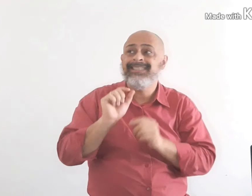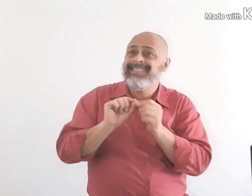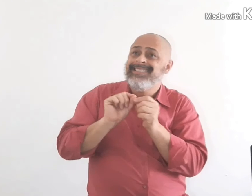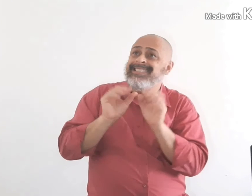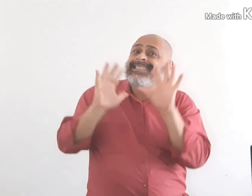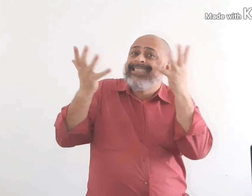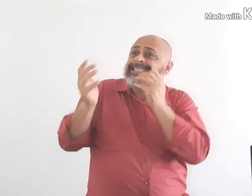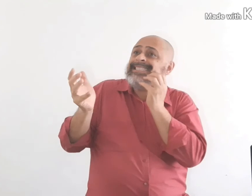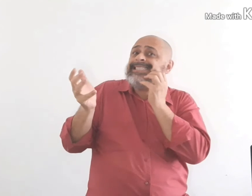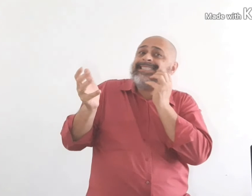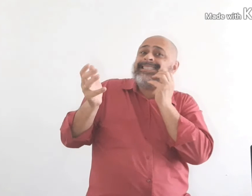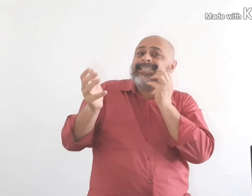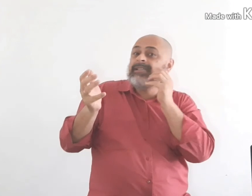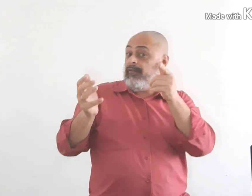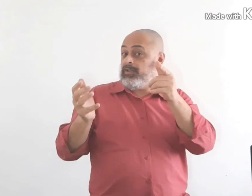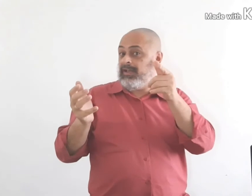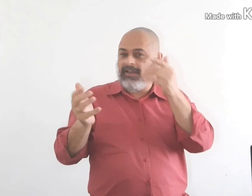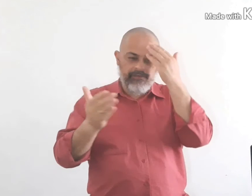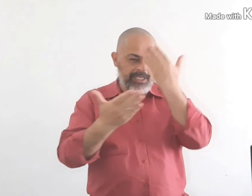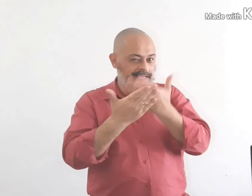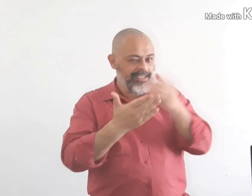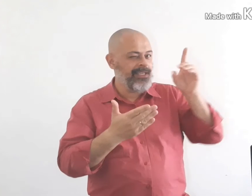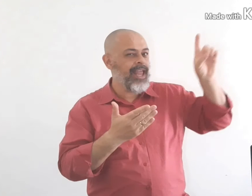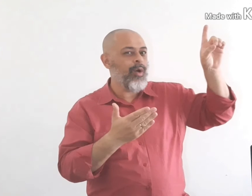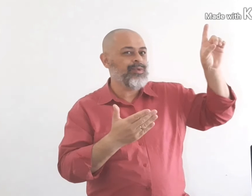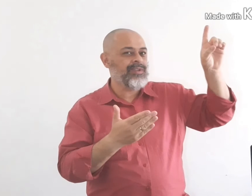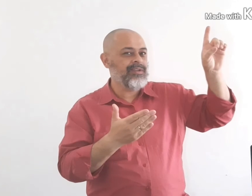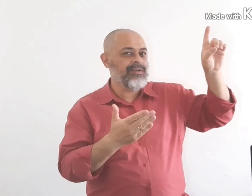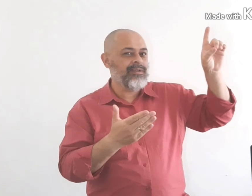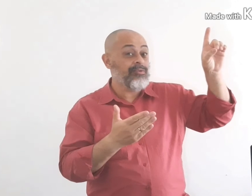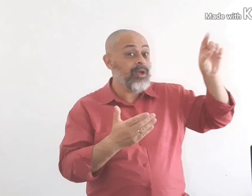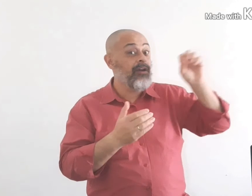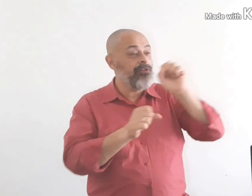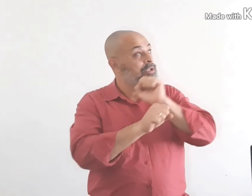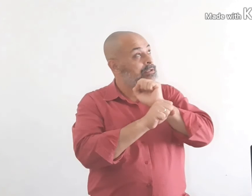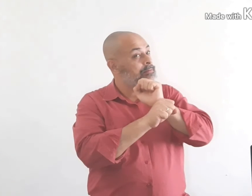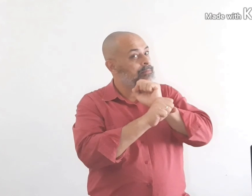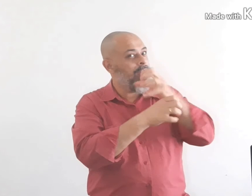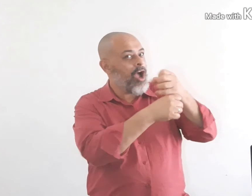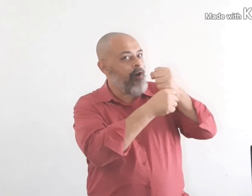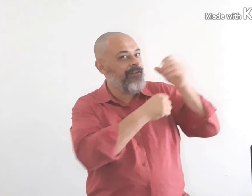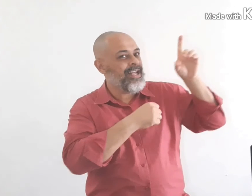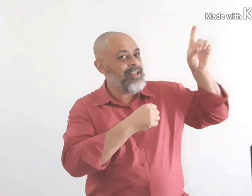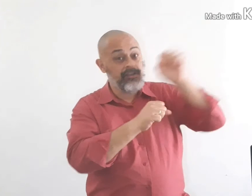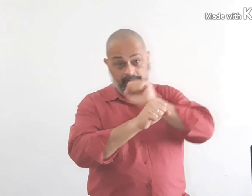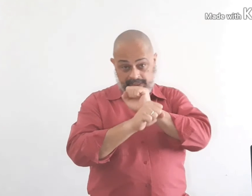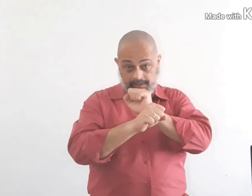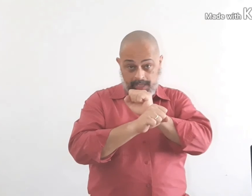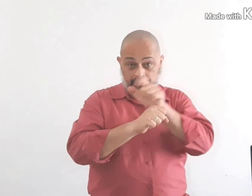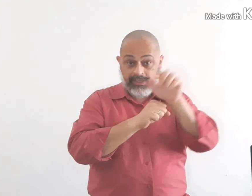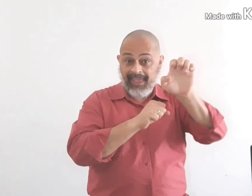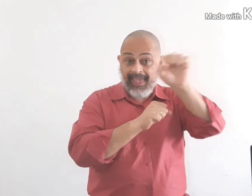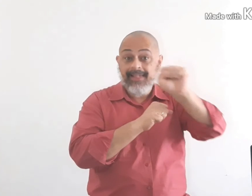seus dias? Nas mãos de quem? Tessalônica, ela depositou nas mãos do Senhor. E lembre-se, eles estão vivendo sob o